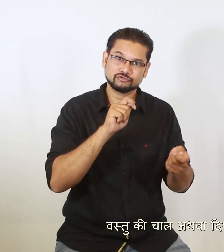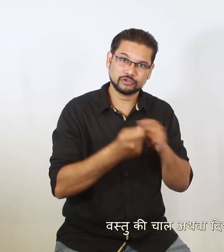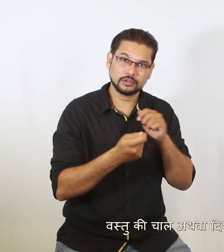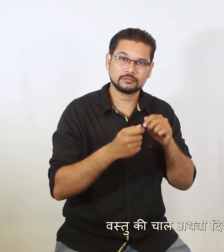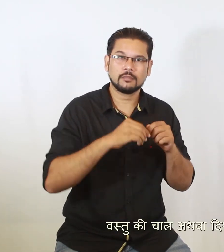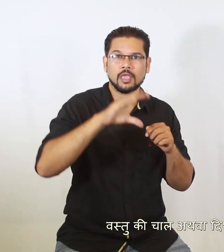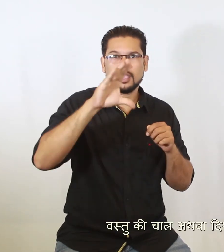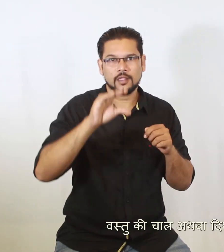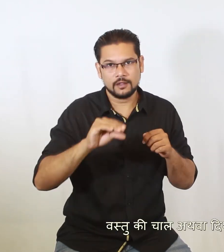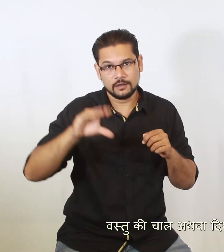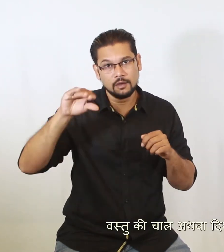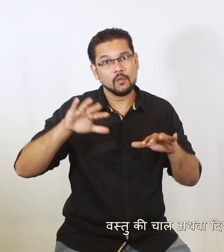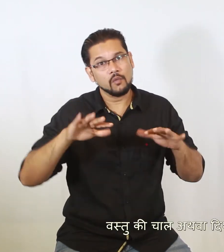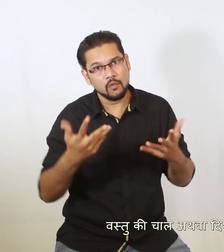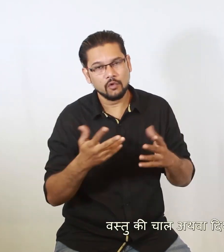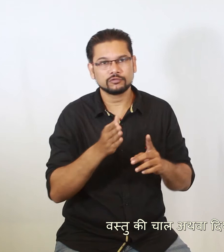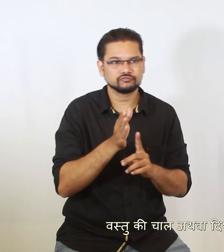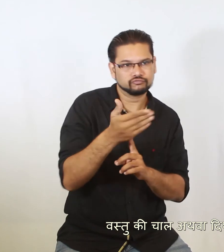वस्तू की चाल अथवा दिशा को बदलना